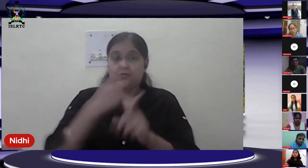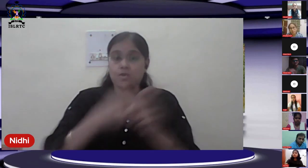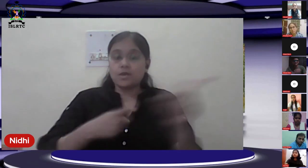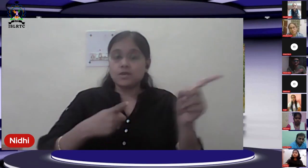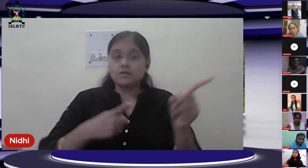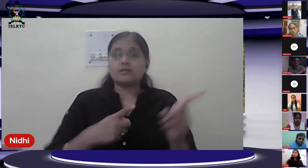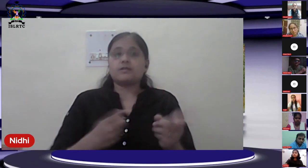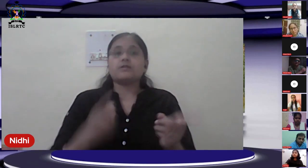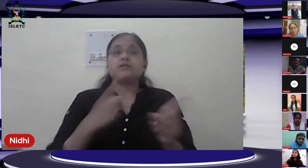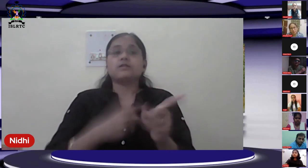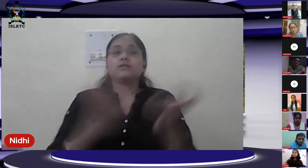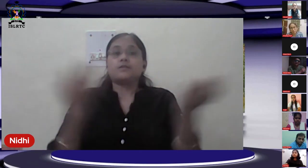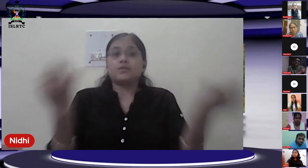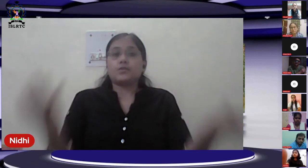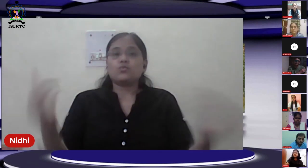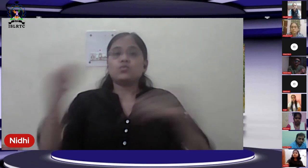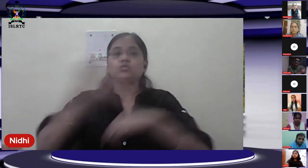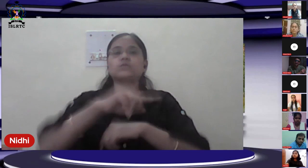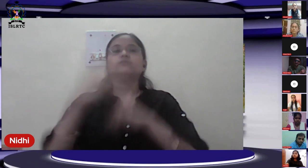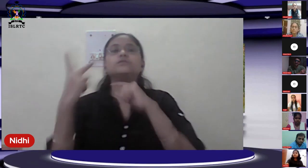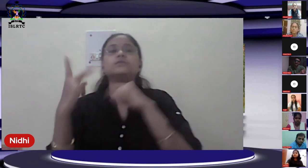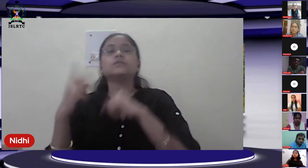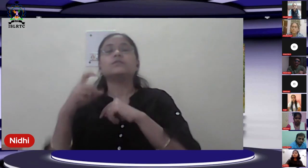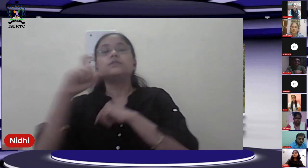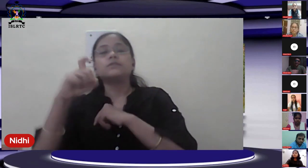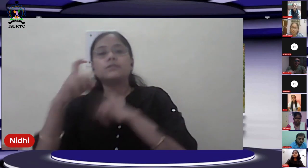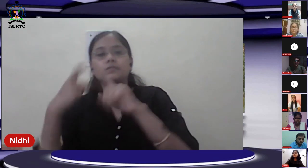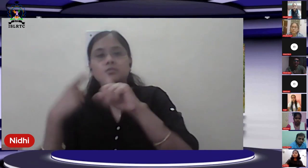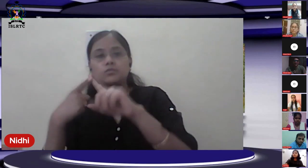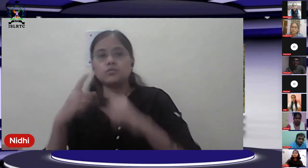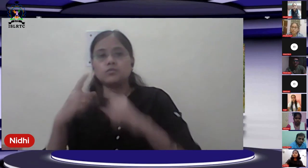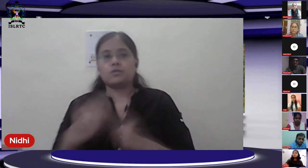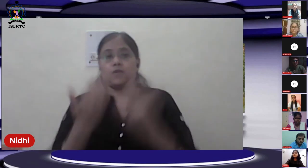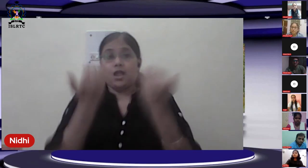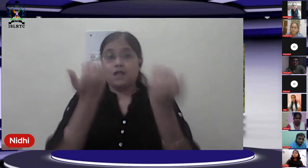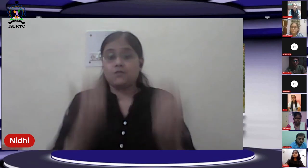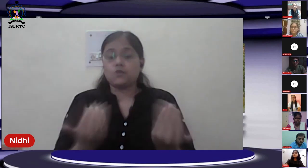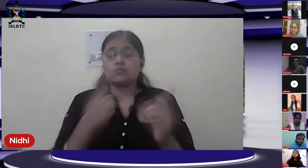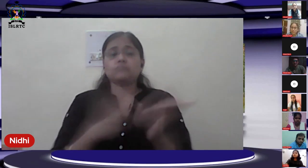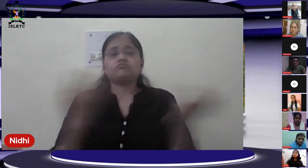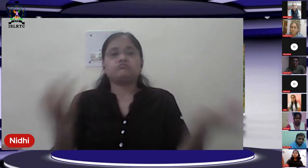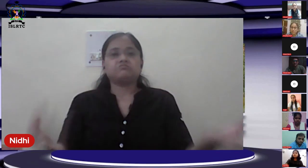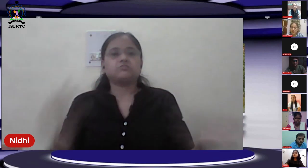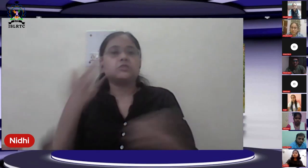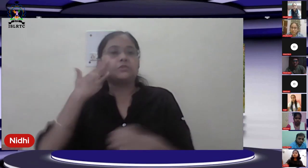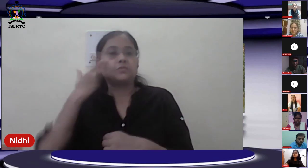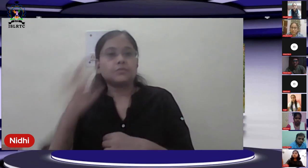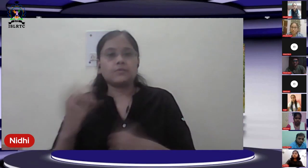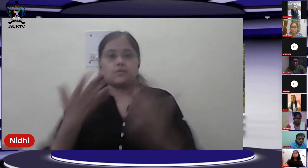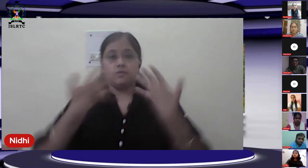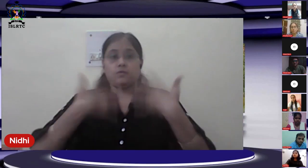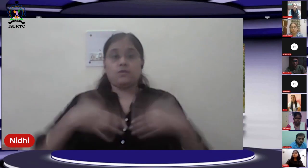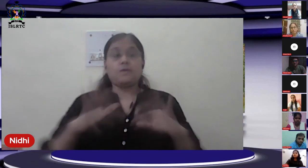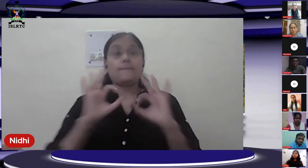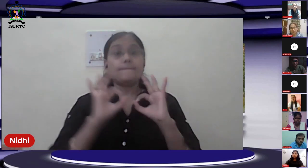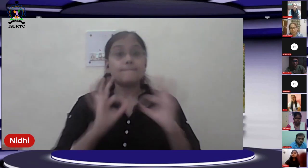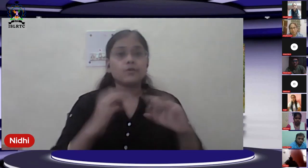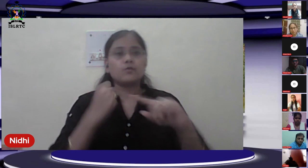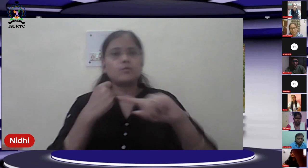वर्तमान समय में योग की भूमिका और भी अधिक हो गई है। स्वस्थ रहने के साथ साथ योग तनाव मुक्त रहने में